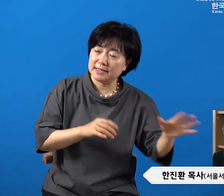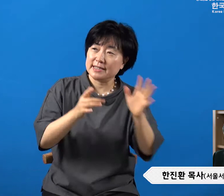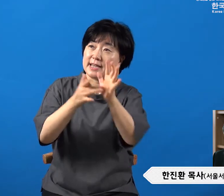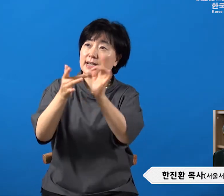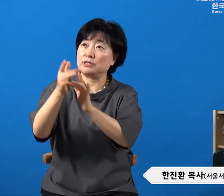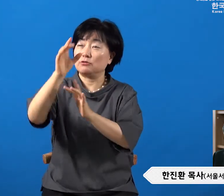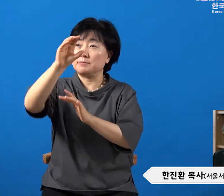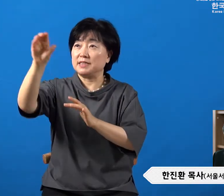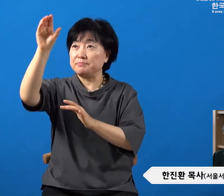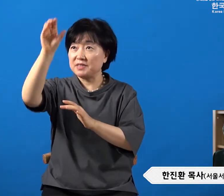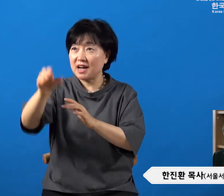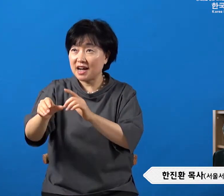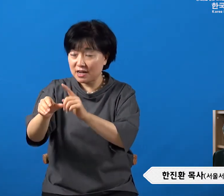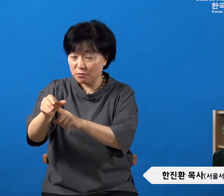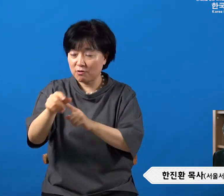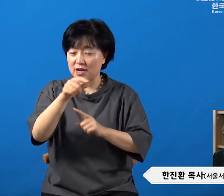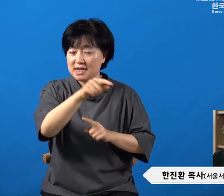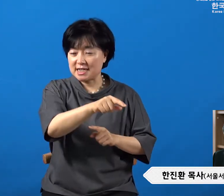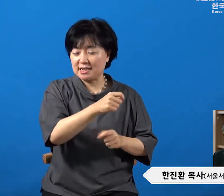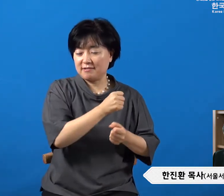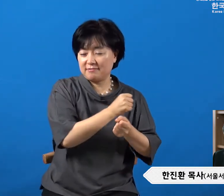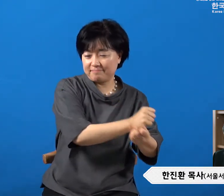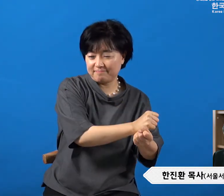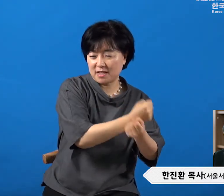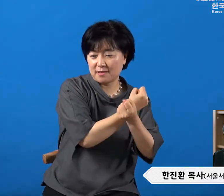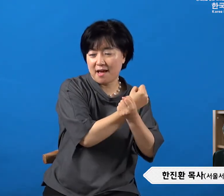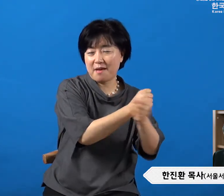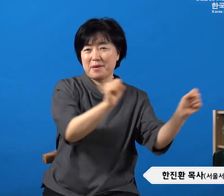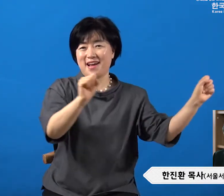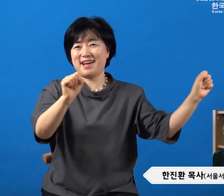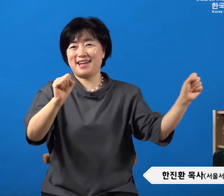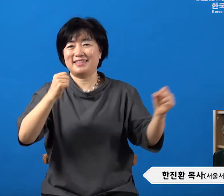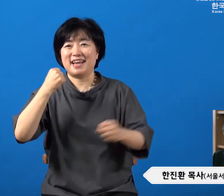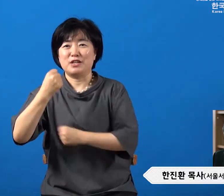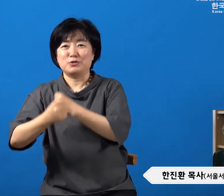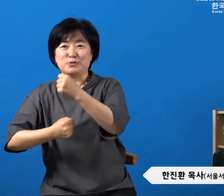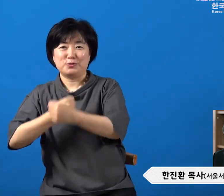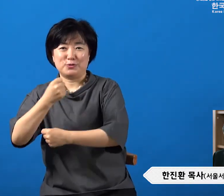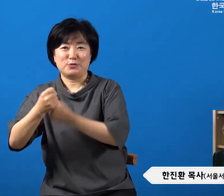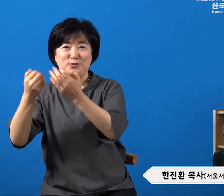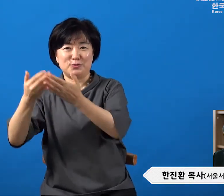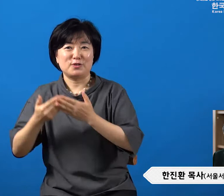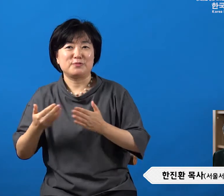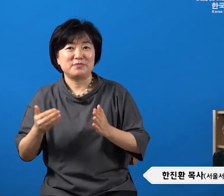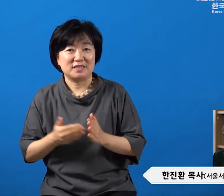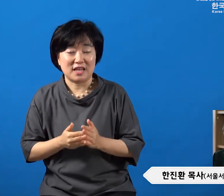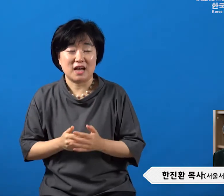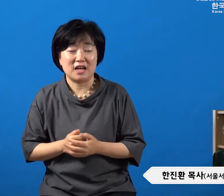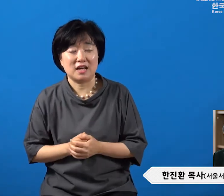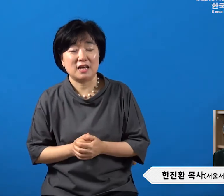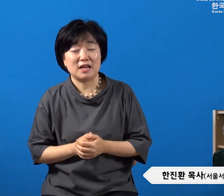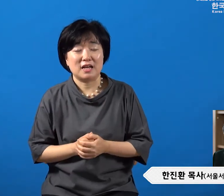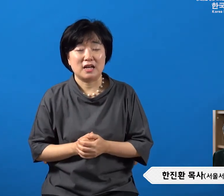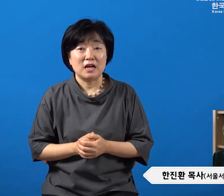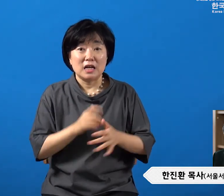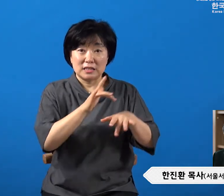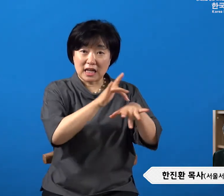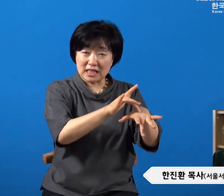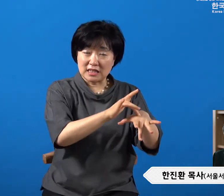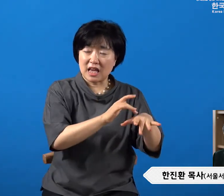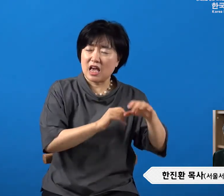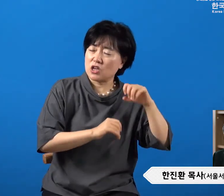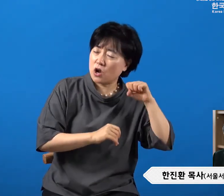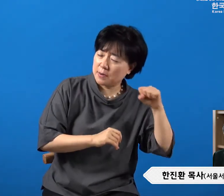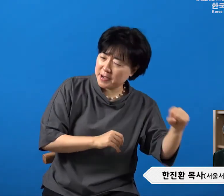예수님이 십자가로 우리를 그 결박에서 해방시켜 주시고 자유를 누리게 해 주셨습니다. 또